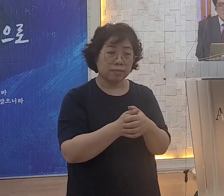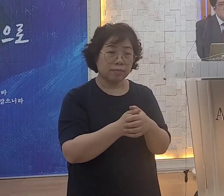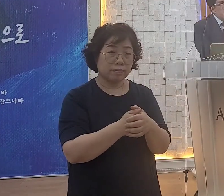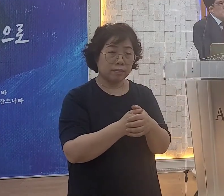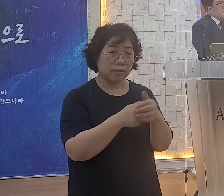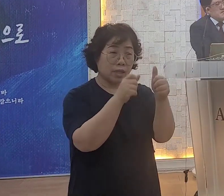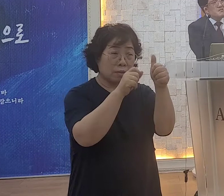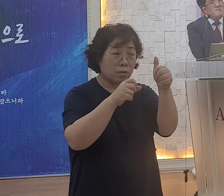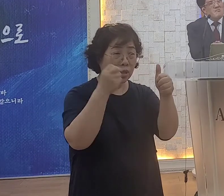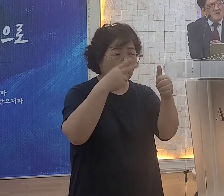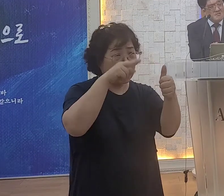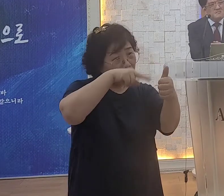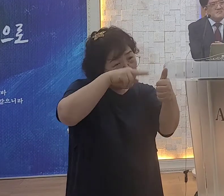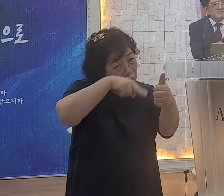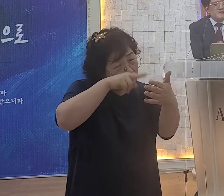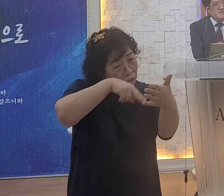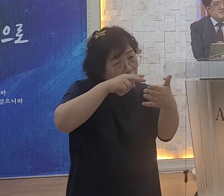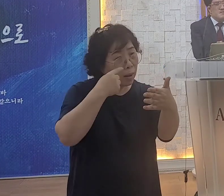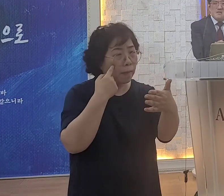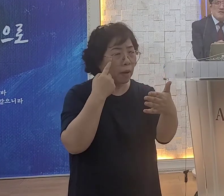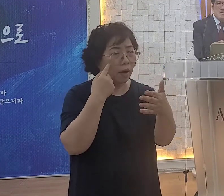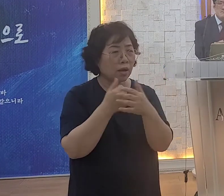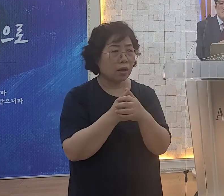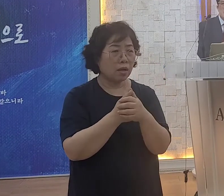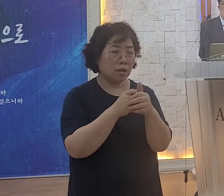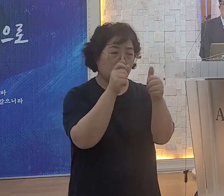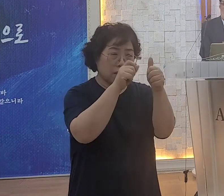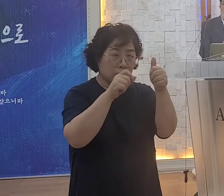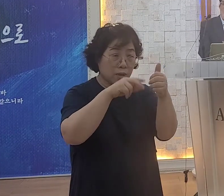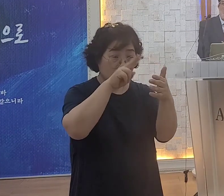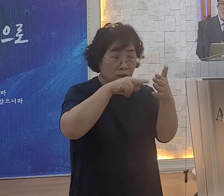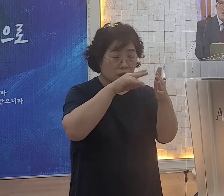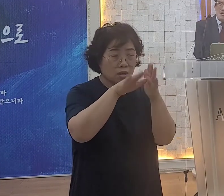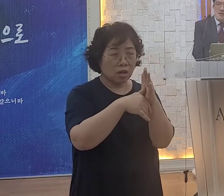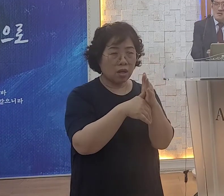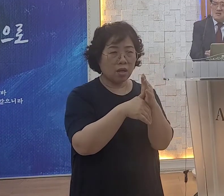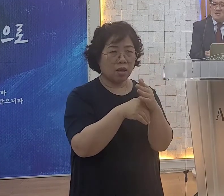그 히브리서 말씀을 읽어보면 이게 여러분